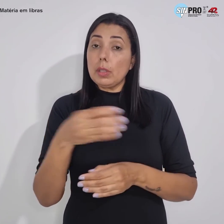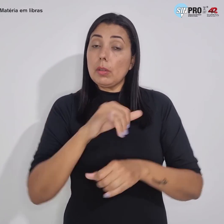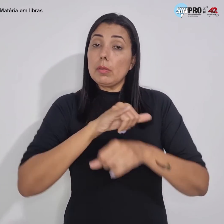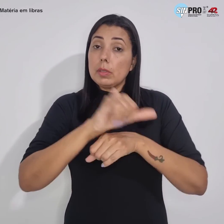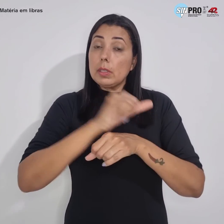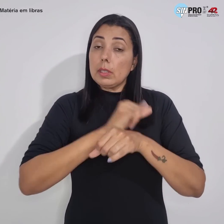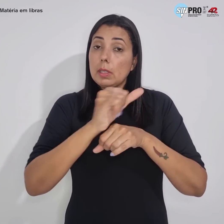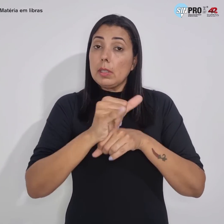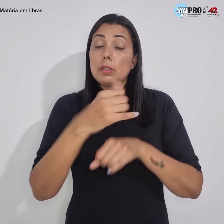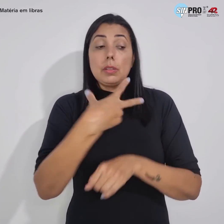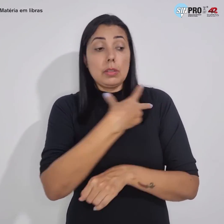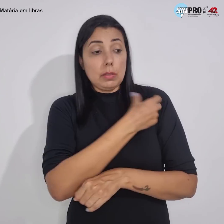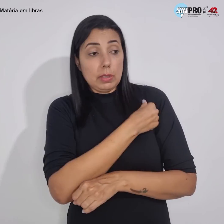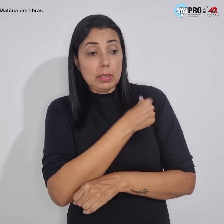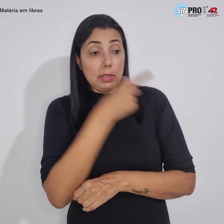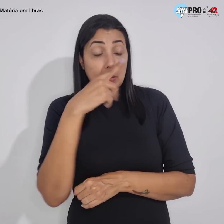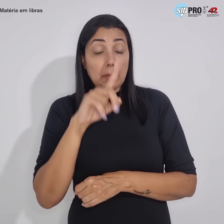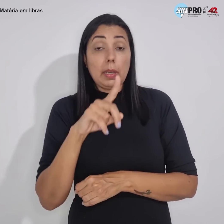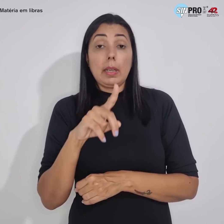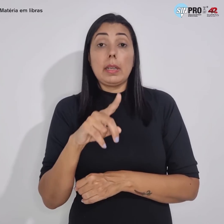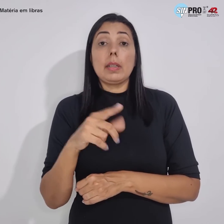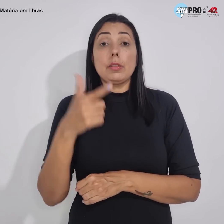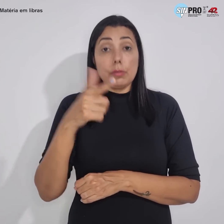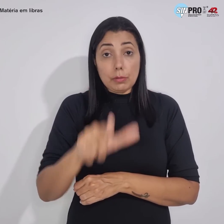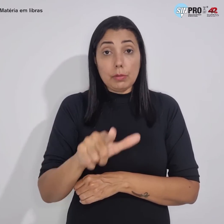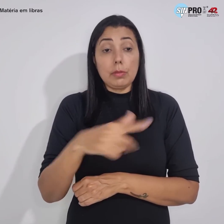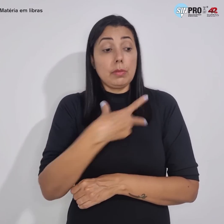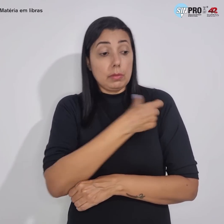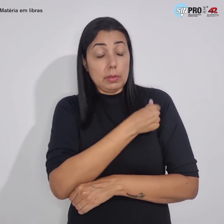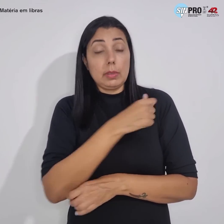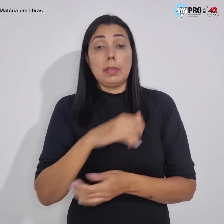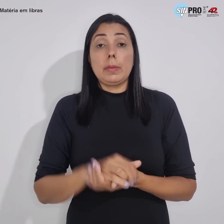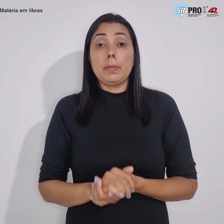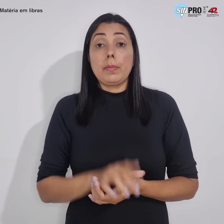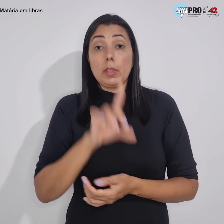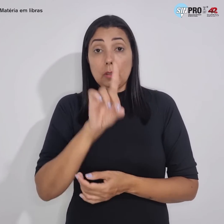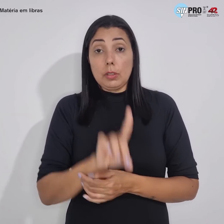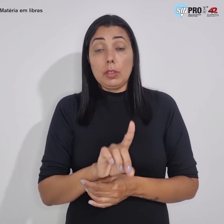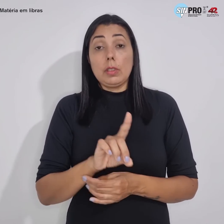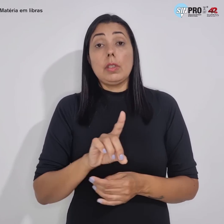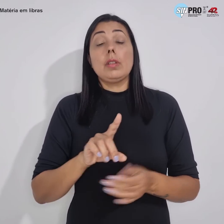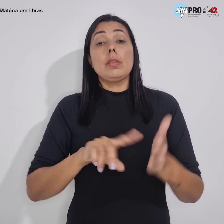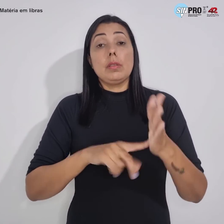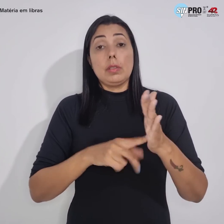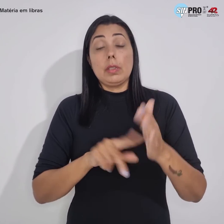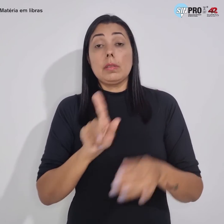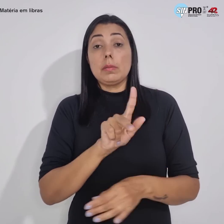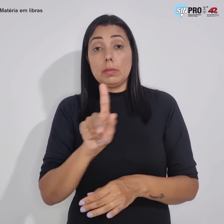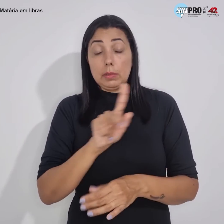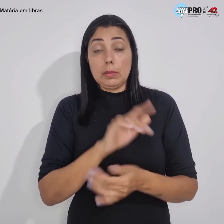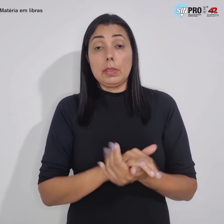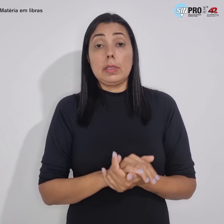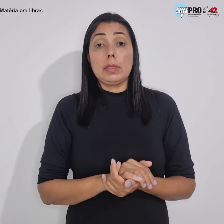estratégia de vacinação para a dose de reforço. A diretoria colegiada do SimproDF